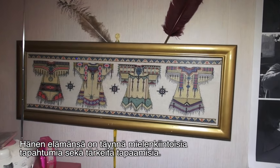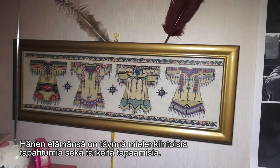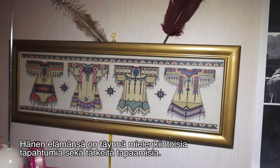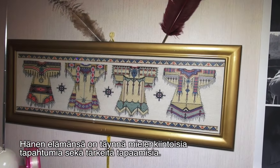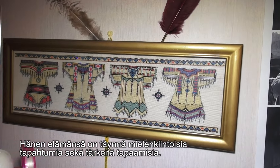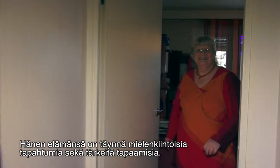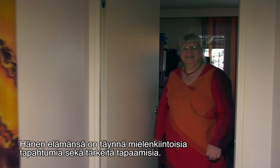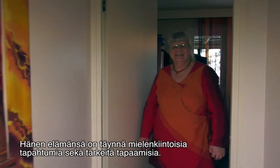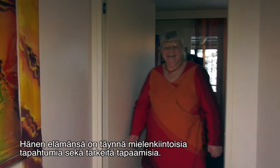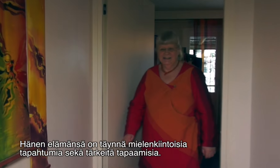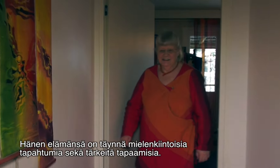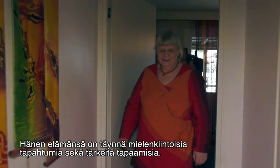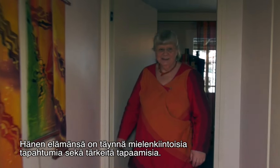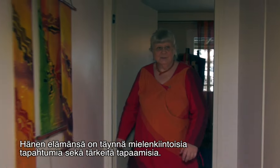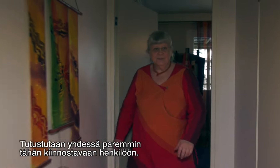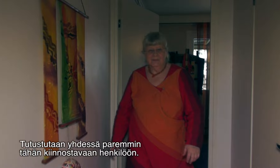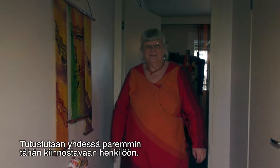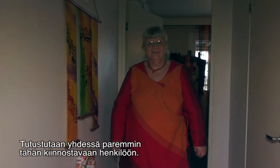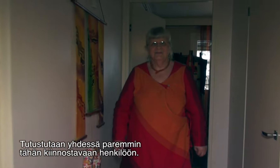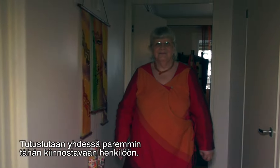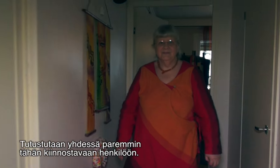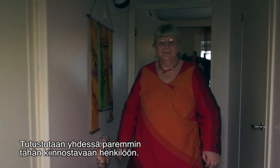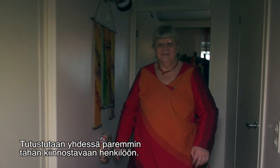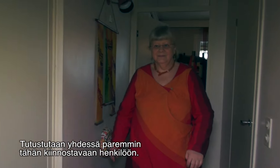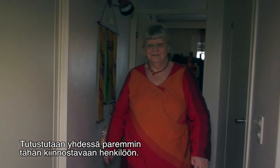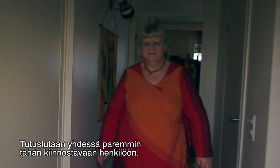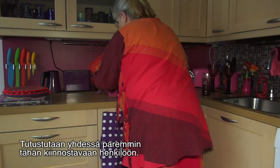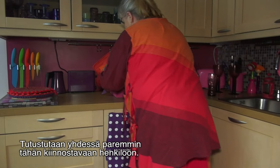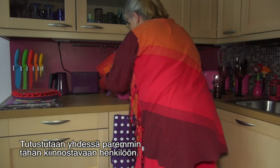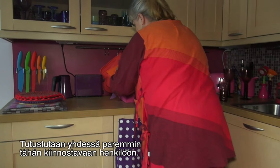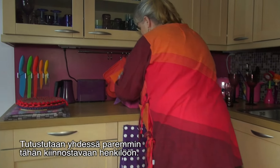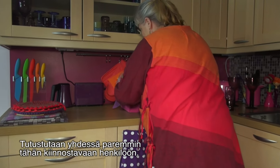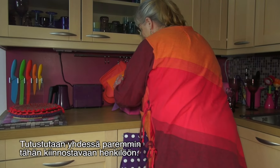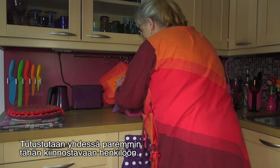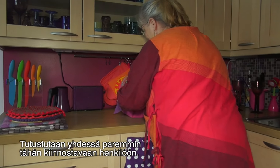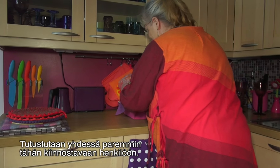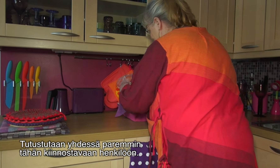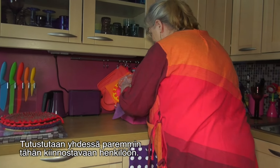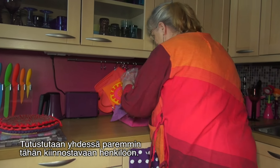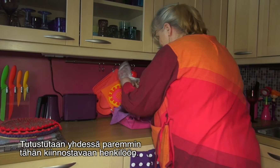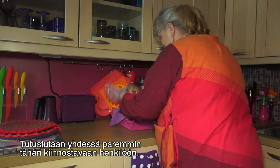tapahtumia sekä tärkeitä tapaamisia. Tutustutaan yhdessä paremmin tähän kiinnostavaan henkilöön.